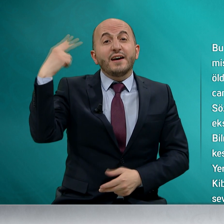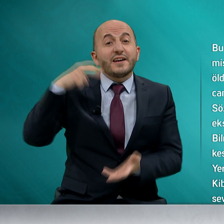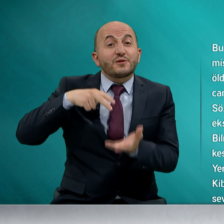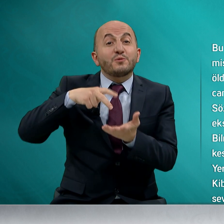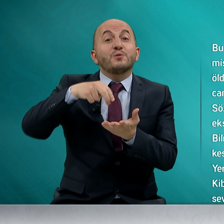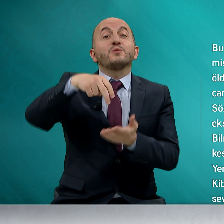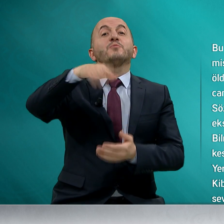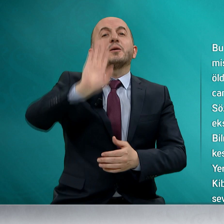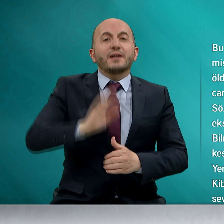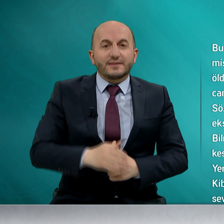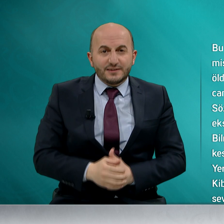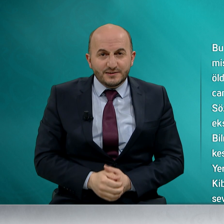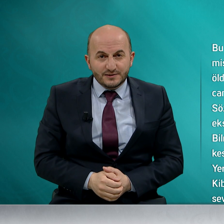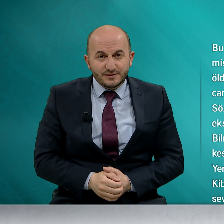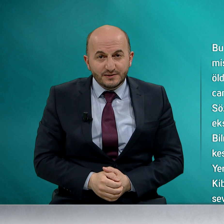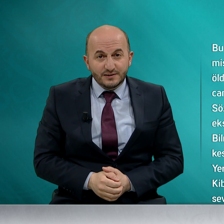böbürlenerek yürümemektir.